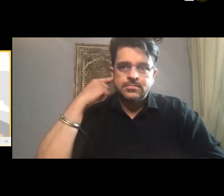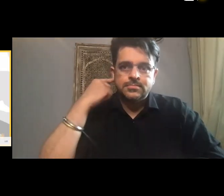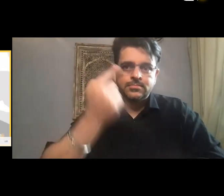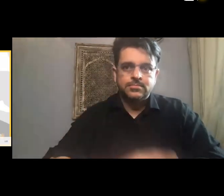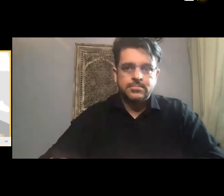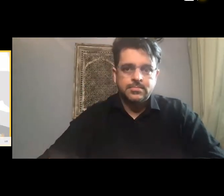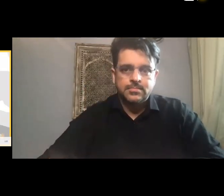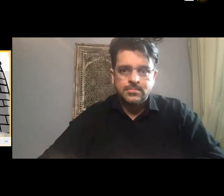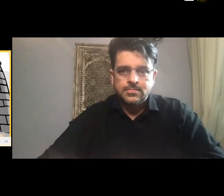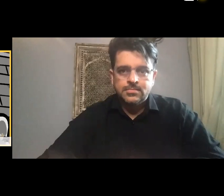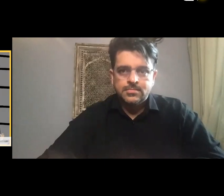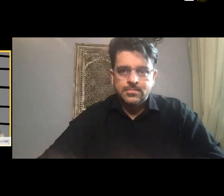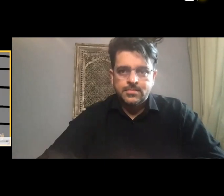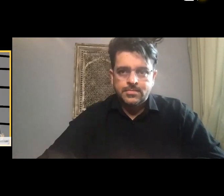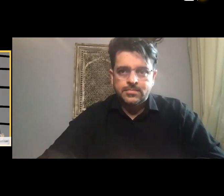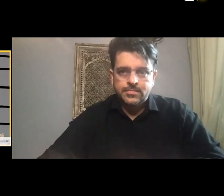Can we have the sound, please?